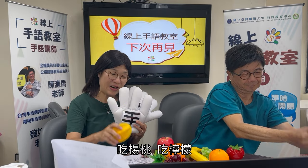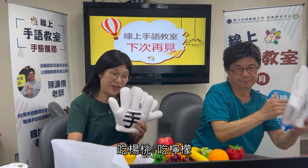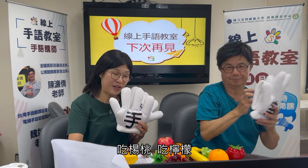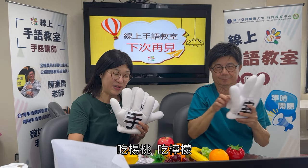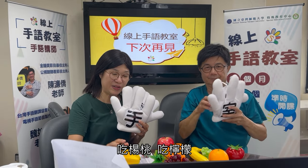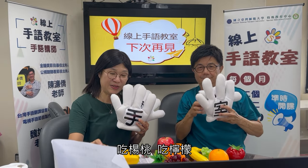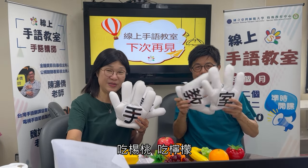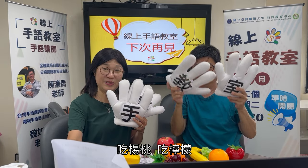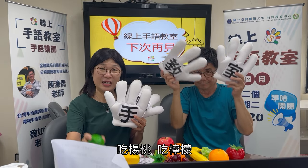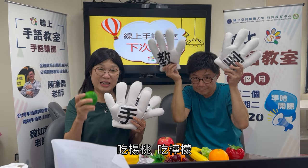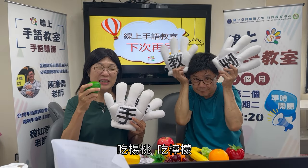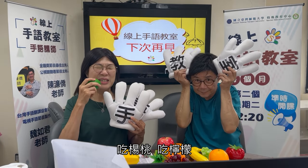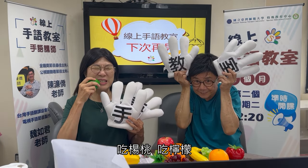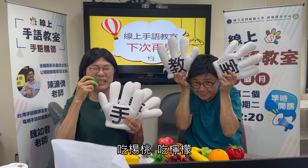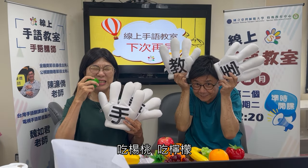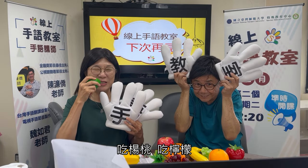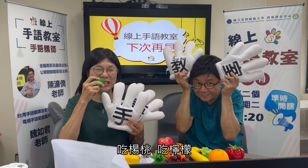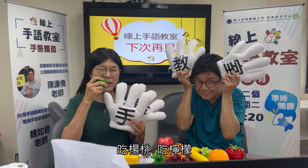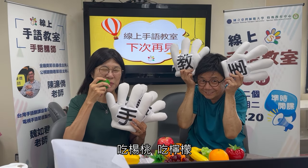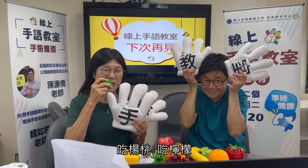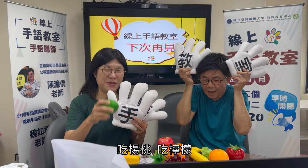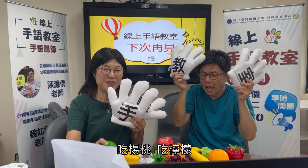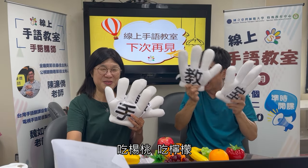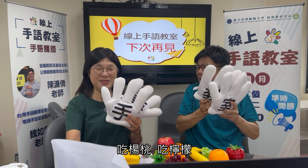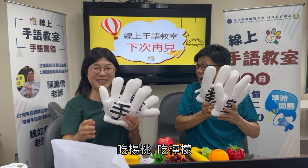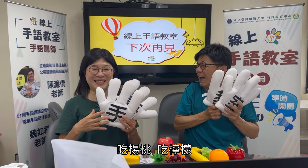桃，柠檬，